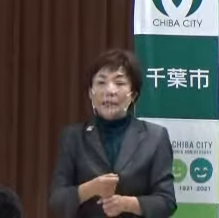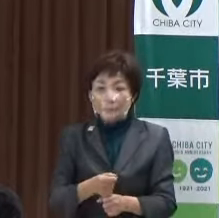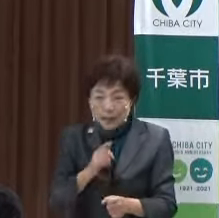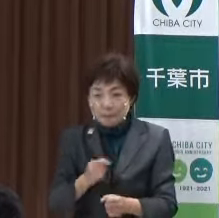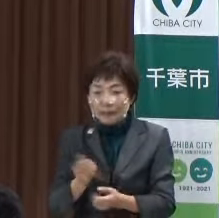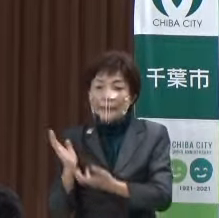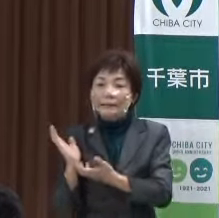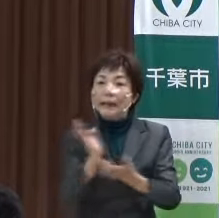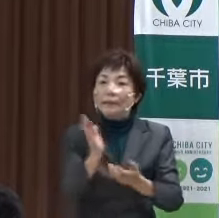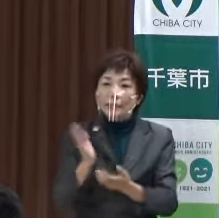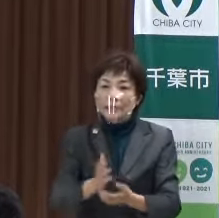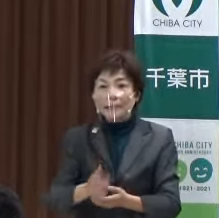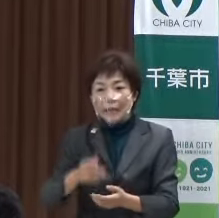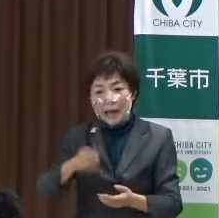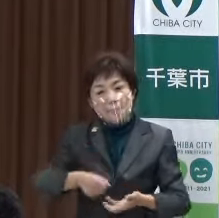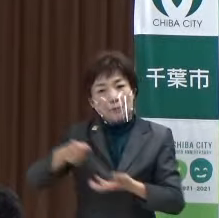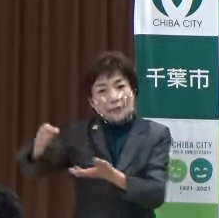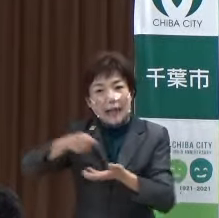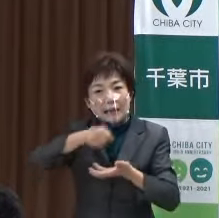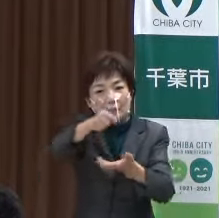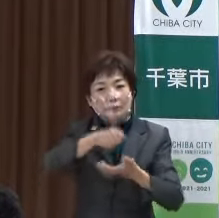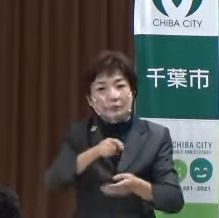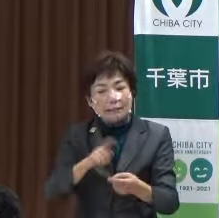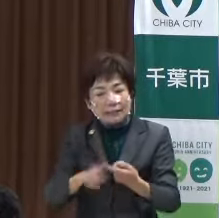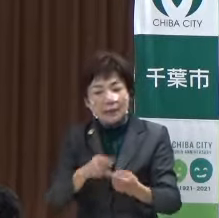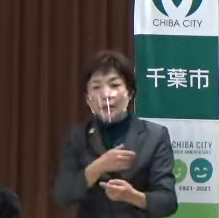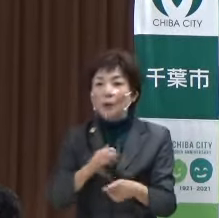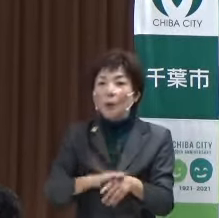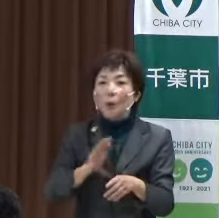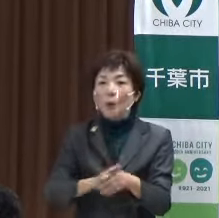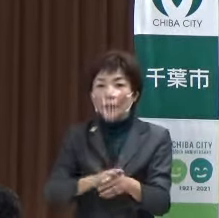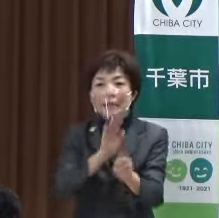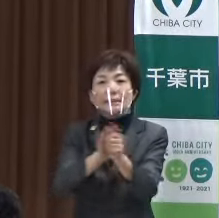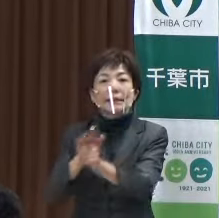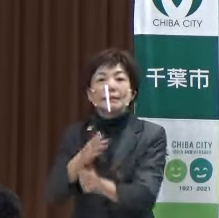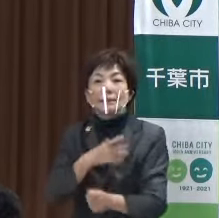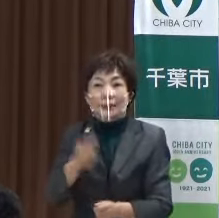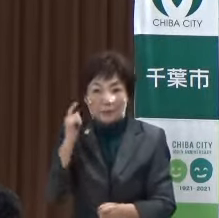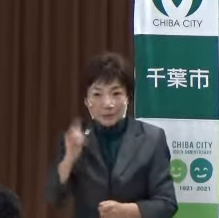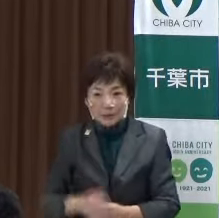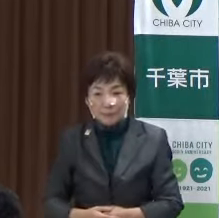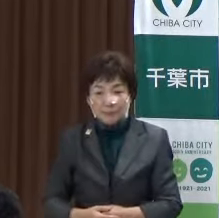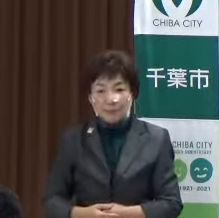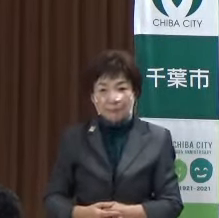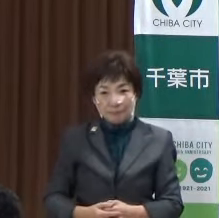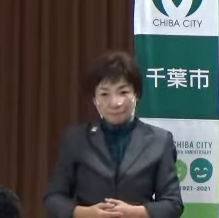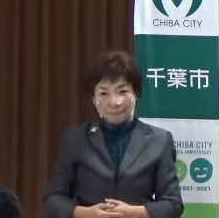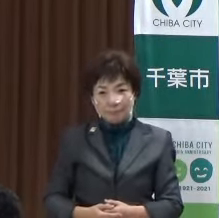バリー、テイクアウトなど、そうしたものに提供できるように支援していきたい。